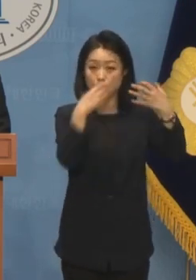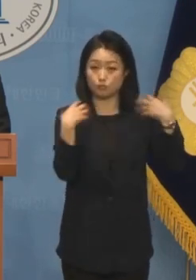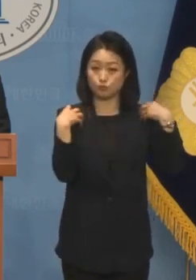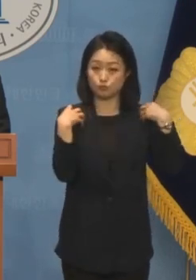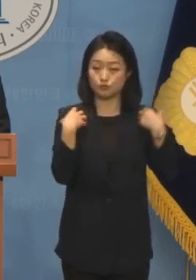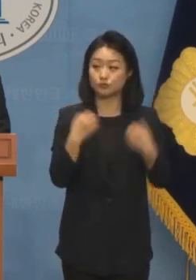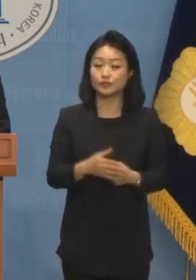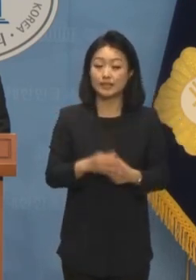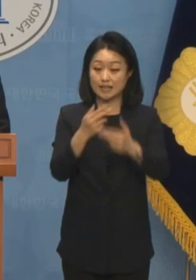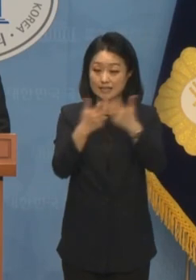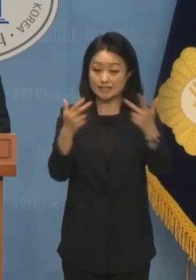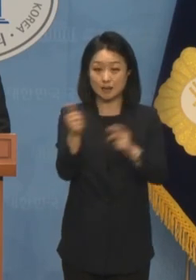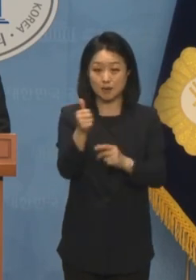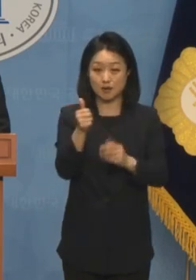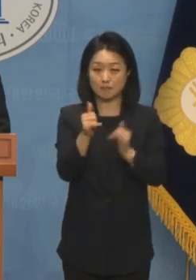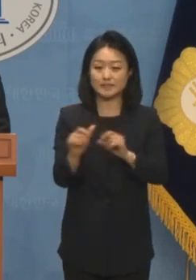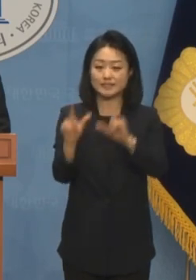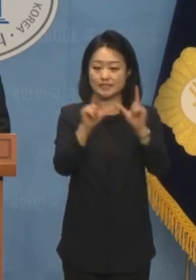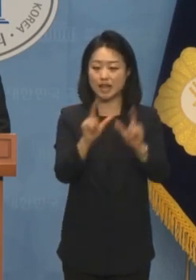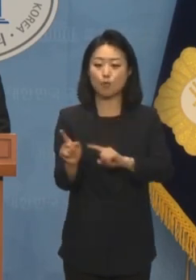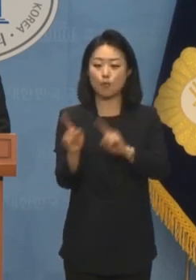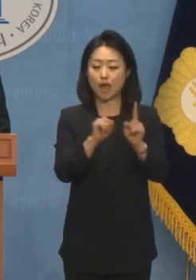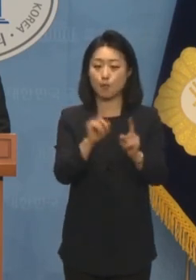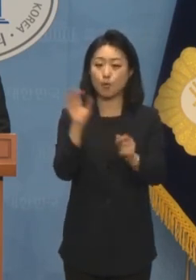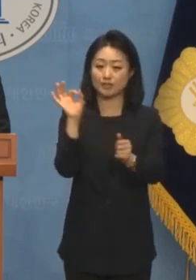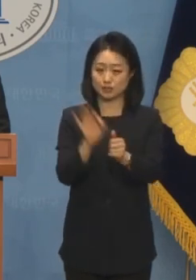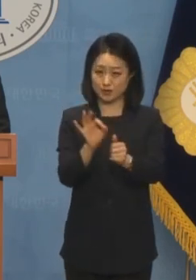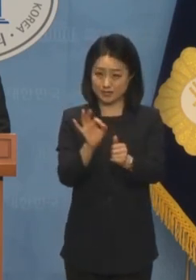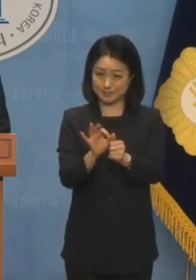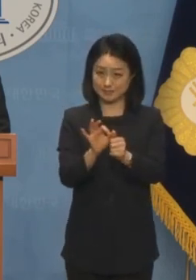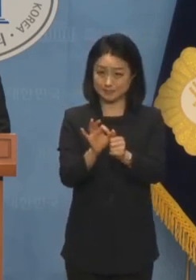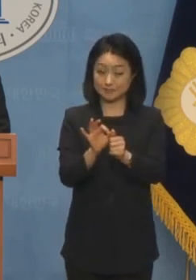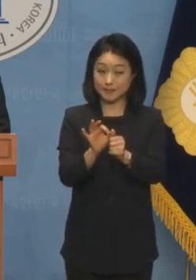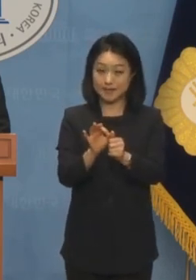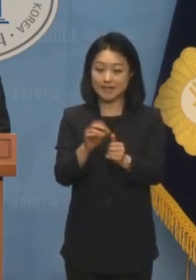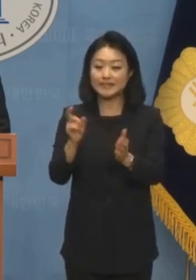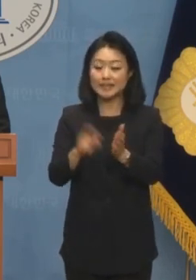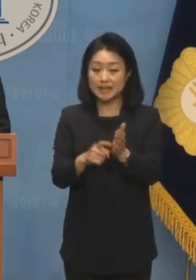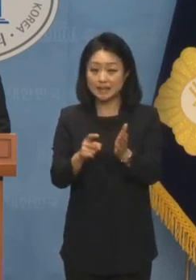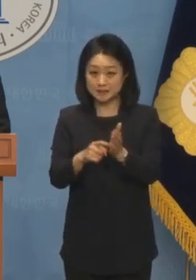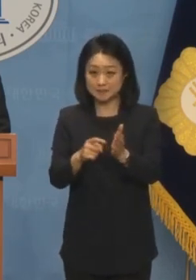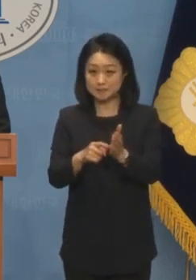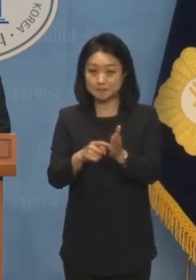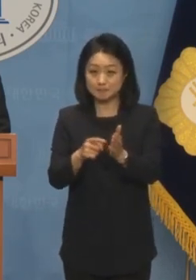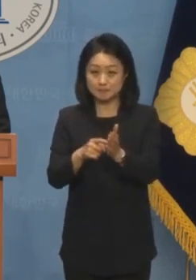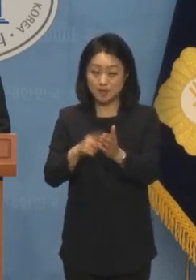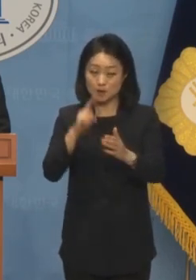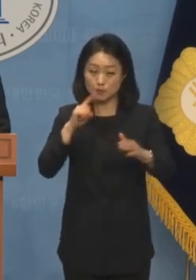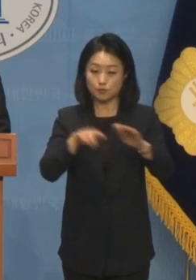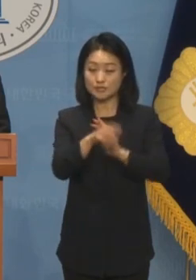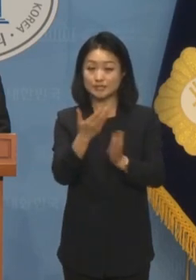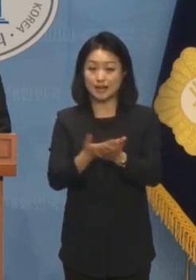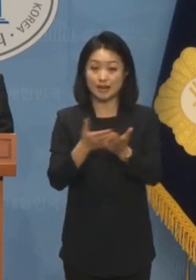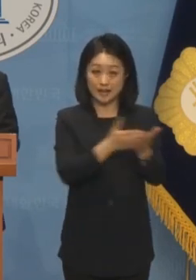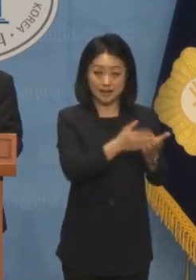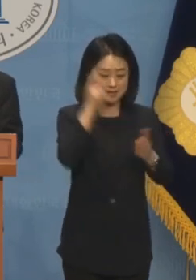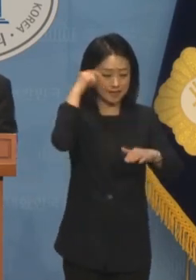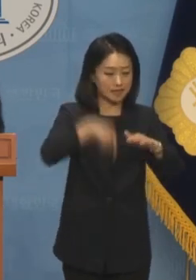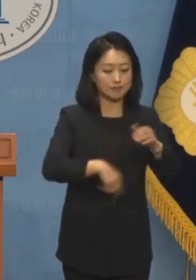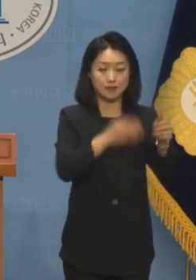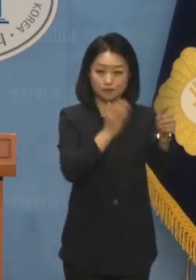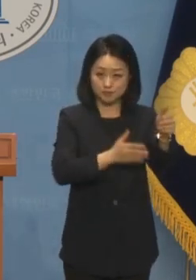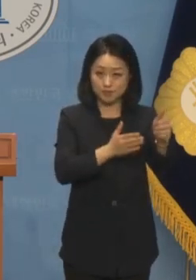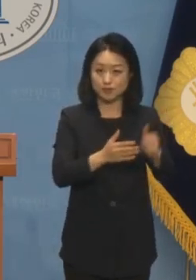이재명 대표의 민생회복지원금 등 민생 긴급 조치 제안을 숙고하기 바랍니다. 이상입니다.